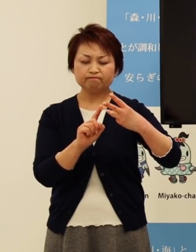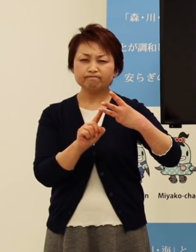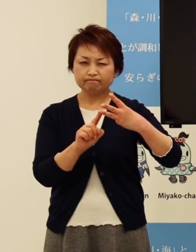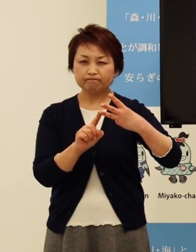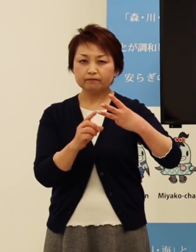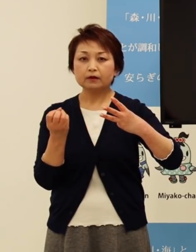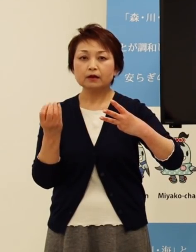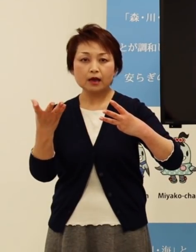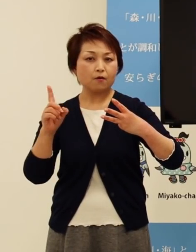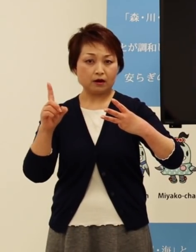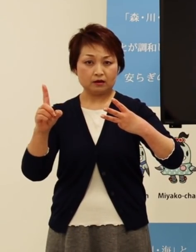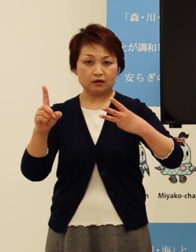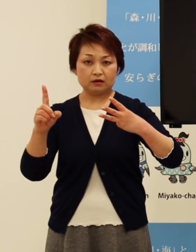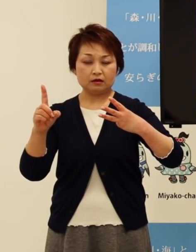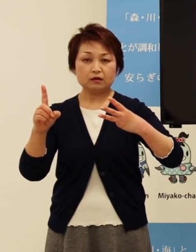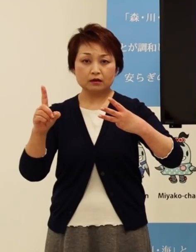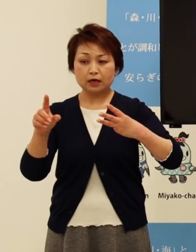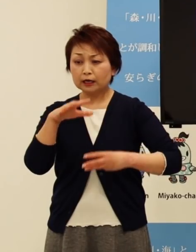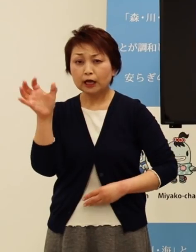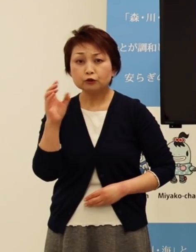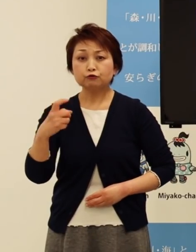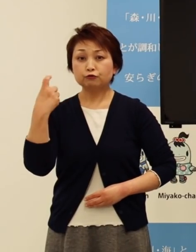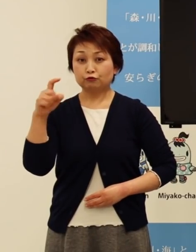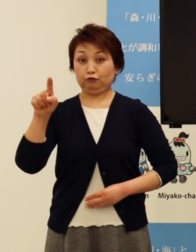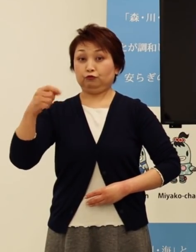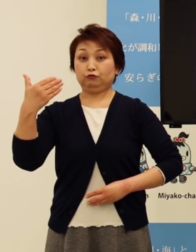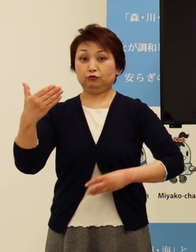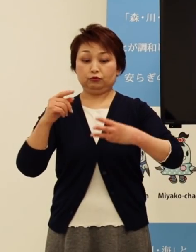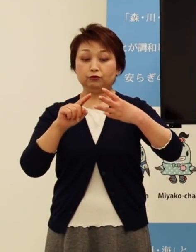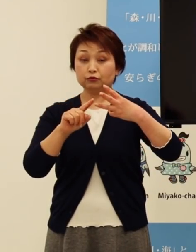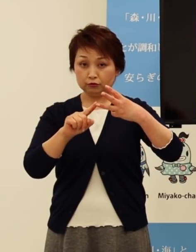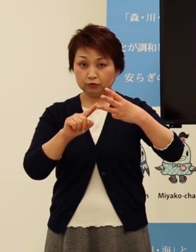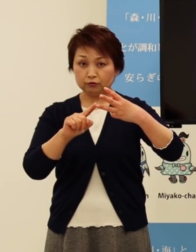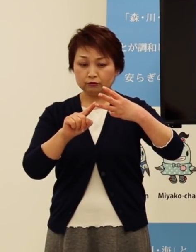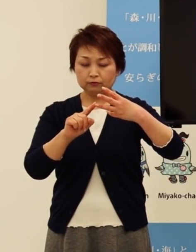令和元年台風第19号に続く